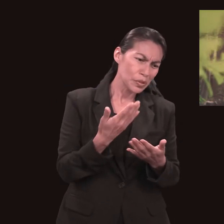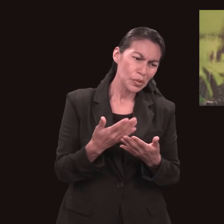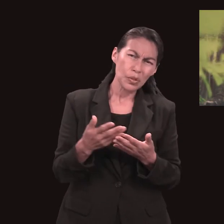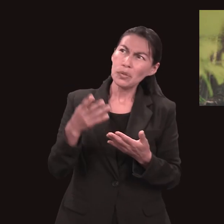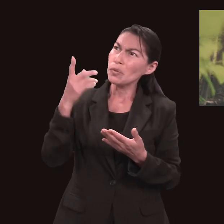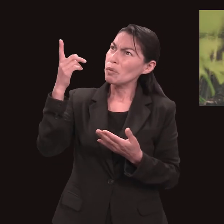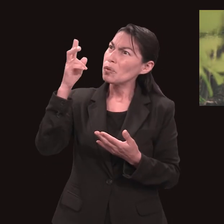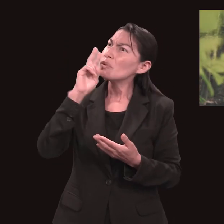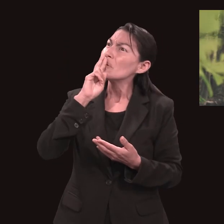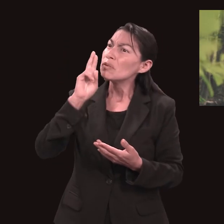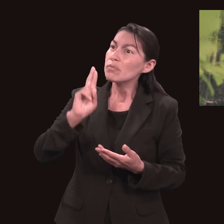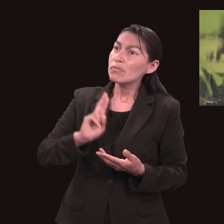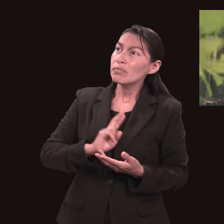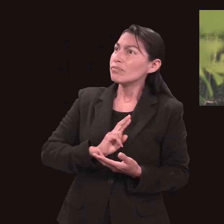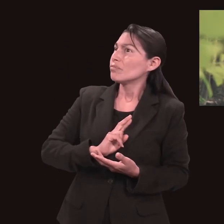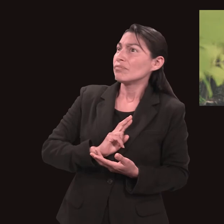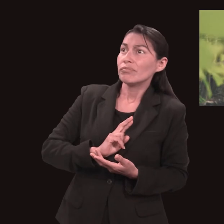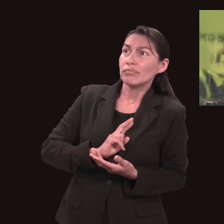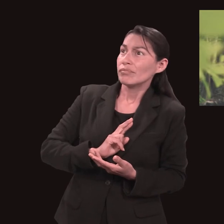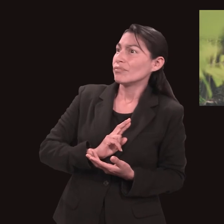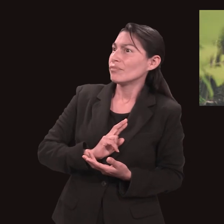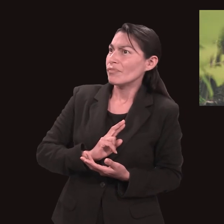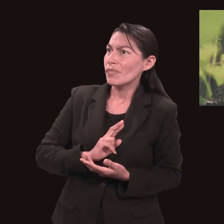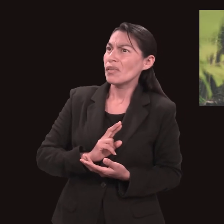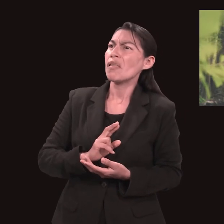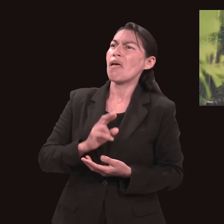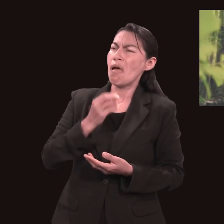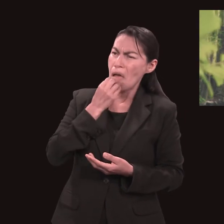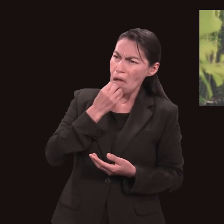y cuando tarde tu respuesta